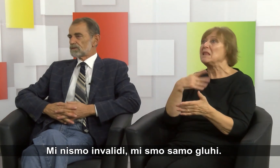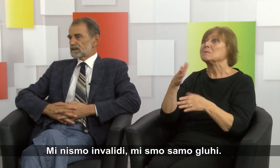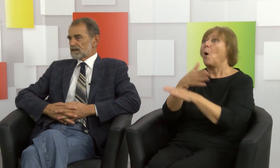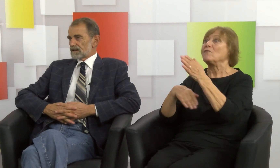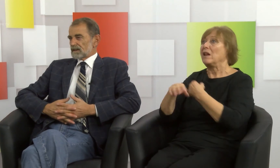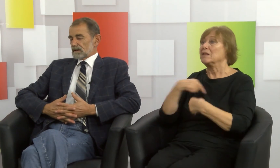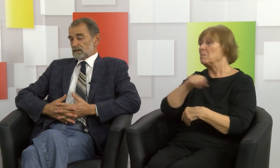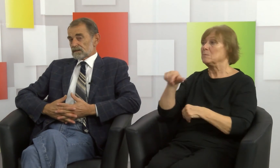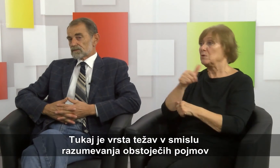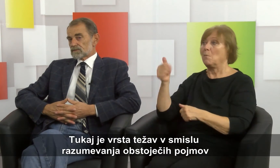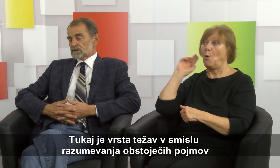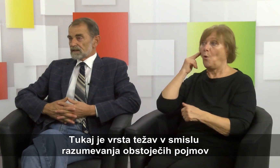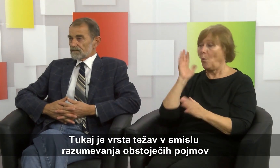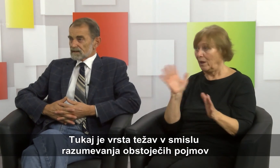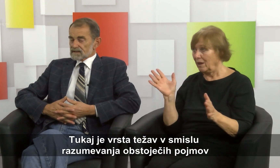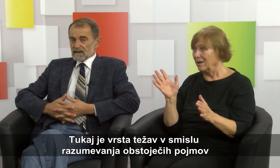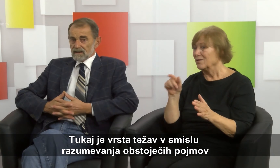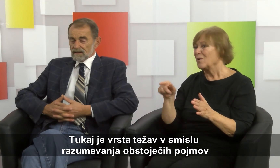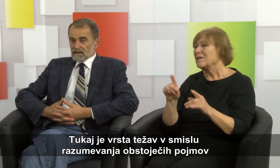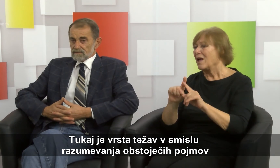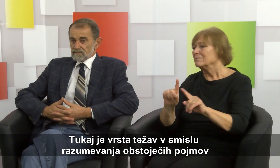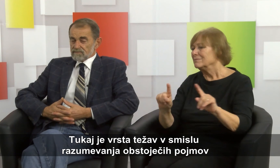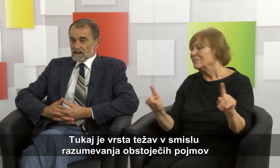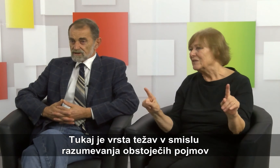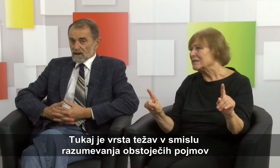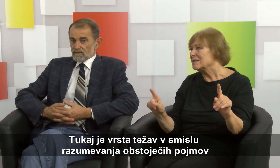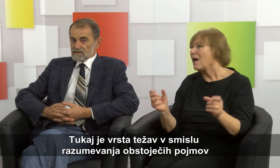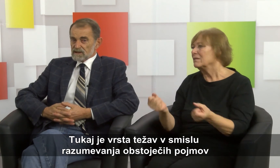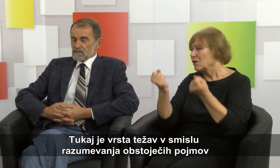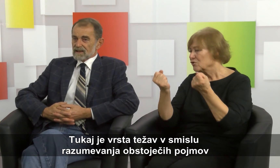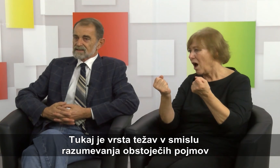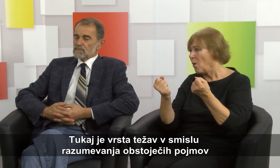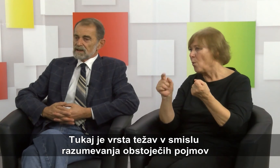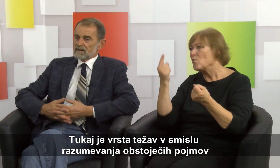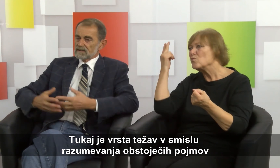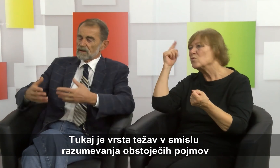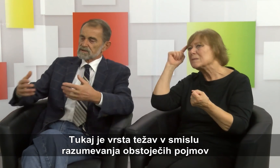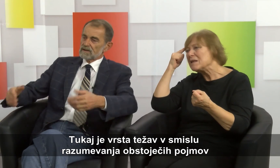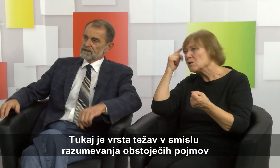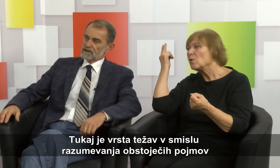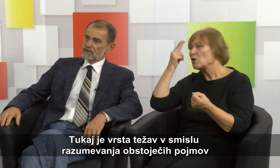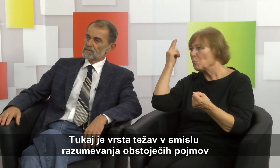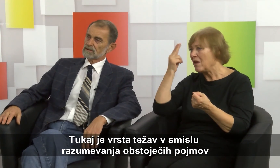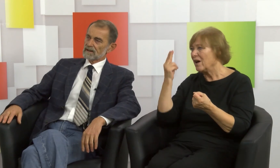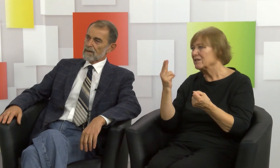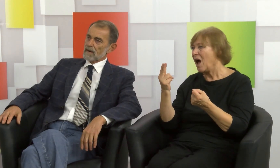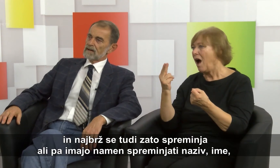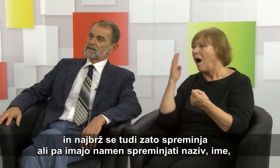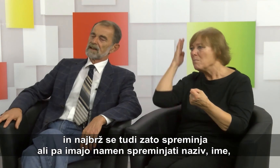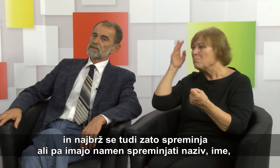gluhi. Tukaj je vrsta težav v smislu razumevanja obstoječih pojmov. Ne. In najbrž